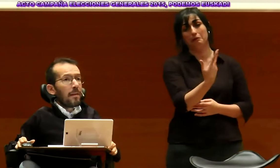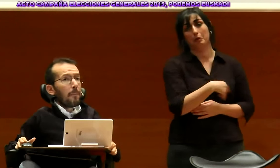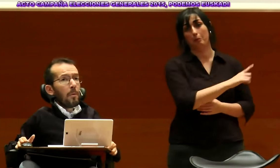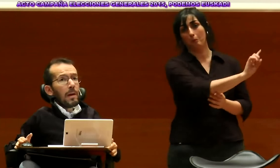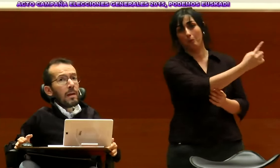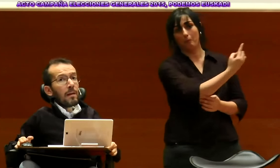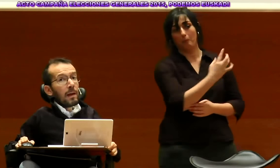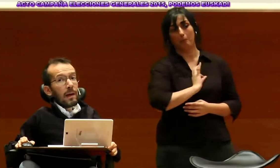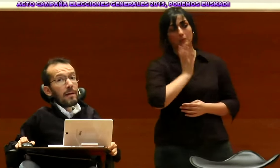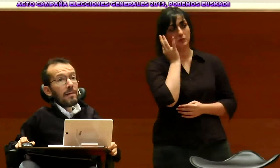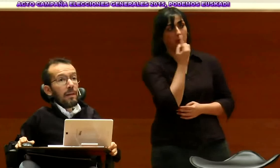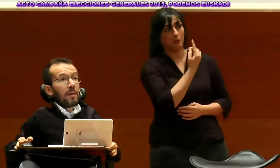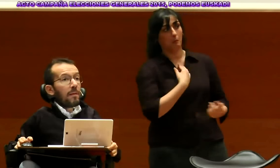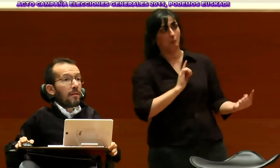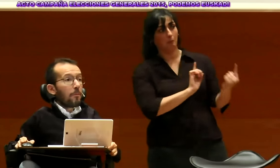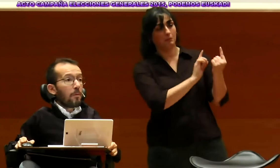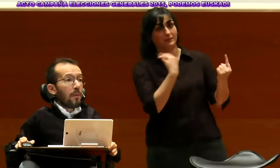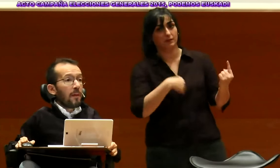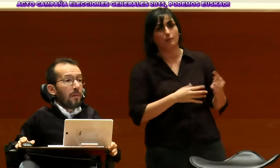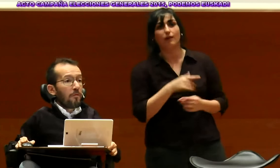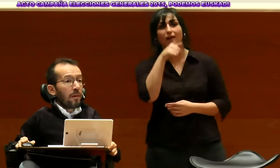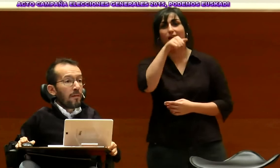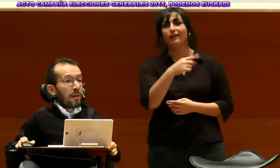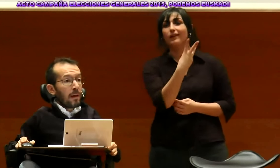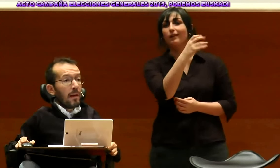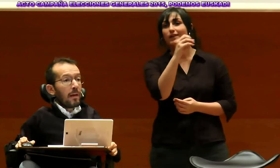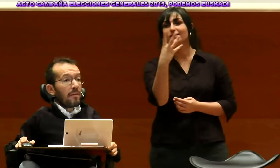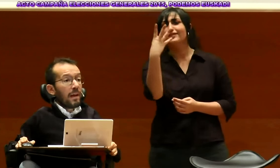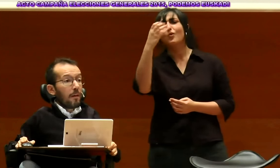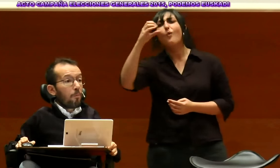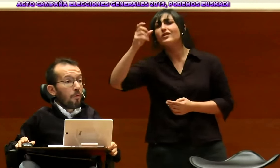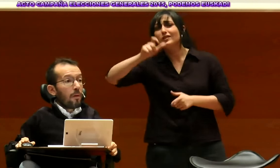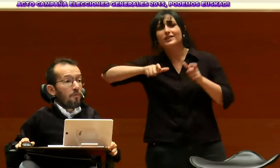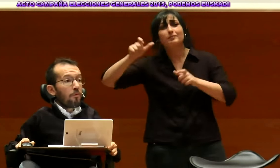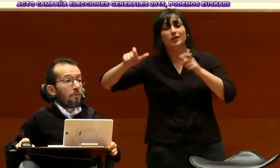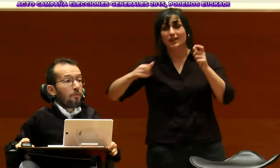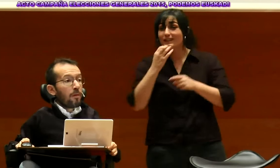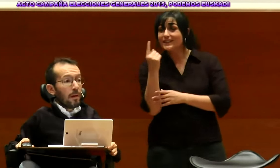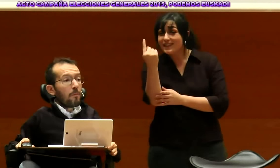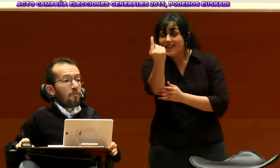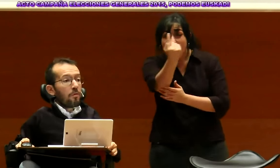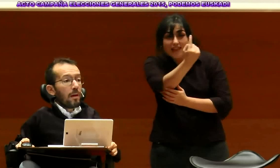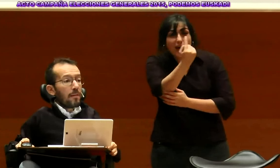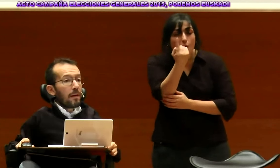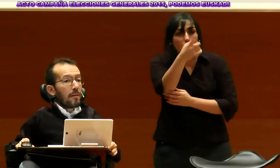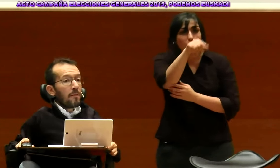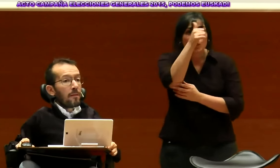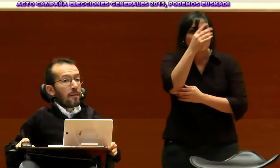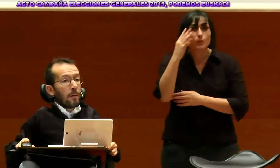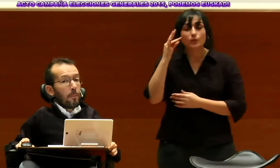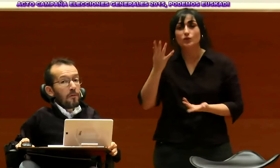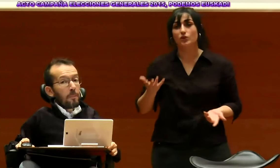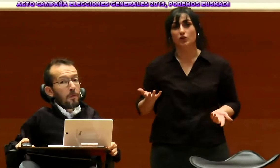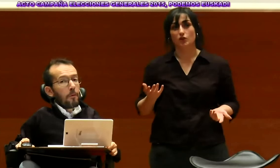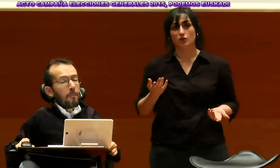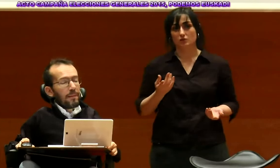ya está, pero aquí hay 300, 400 personas. Si cada uno de vosotros y vosotras hacéis